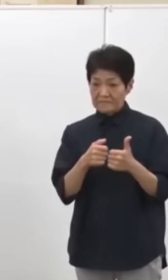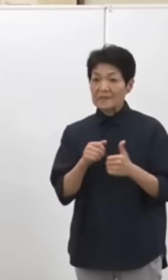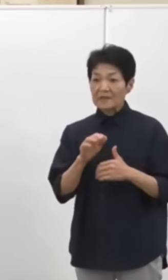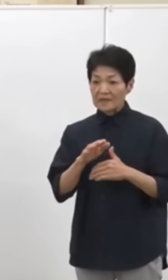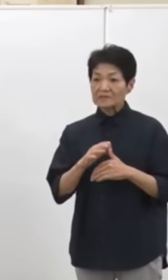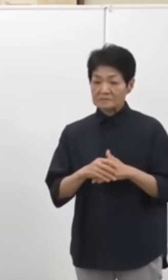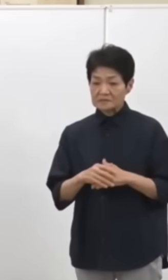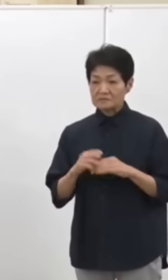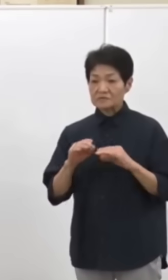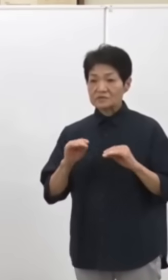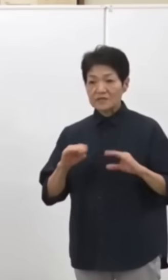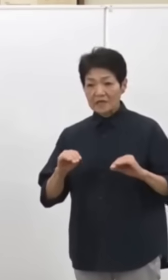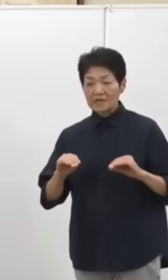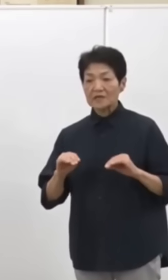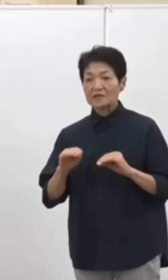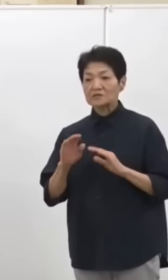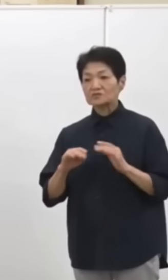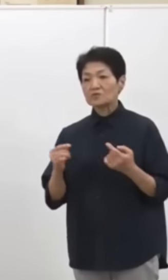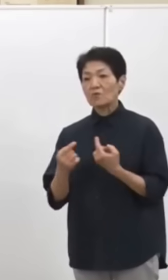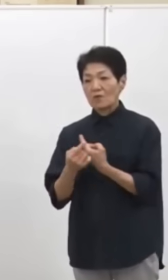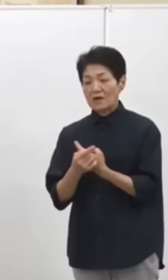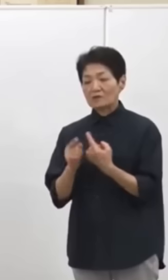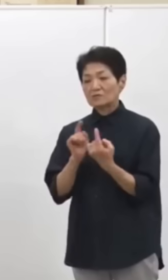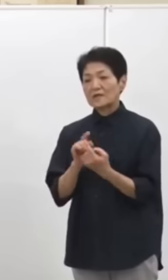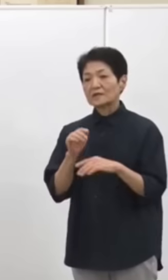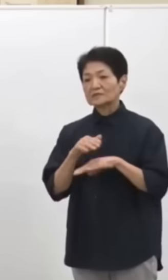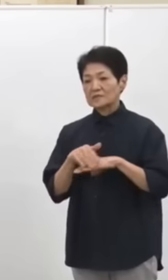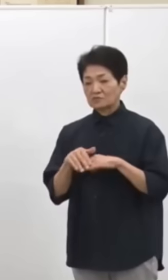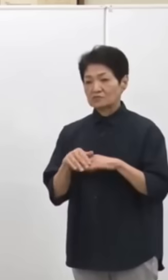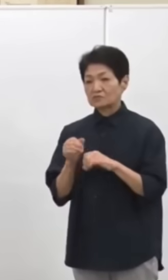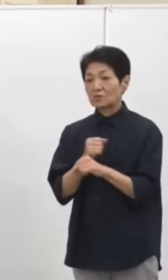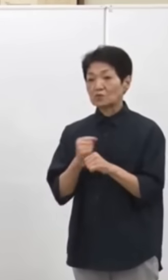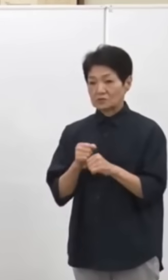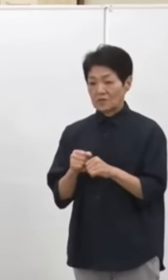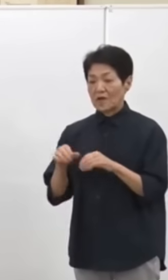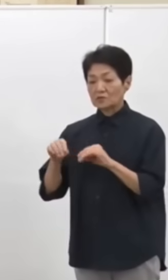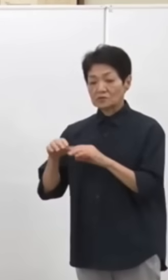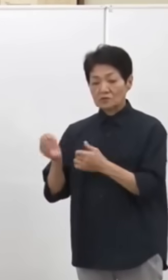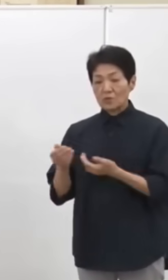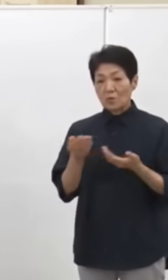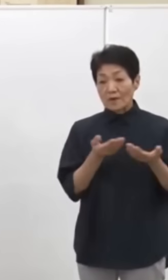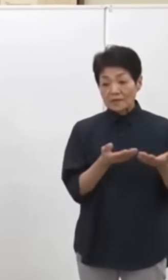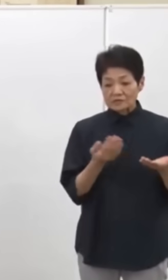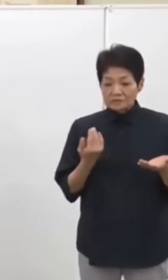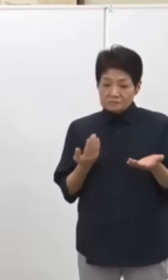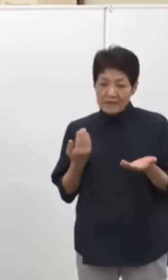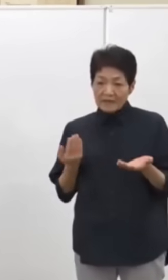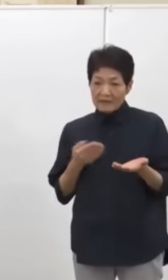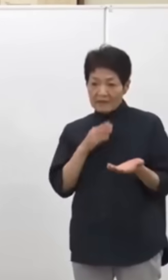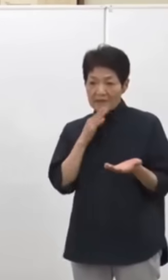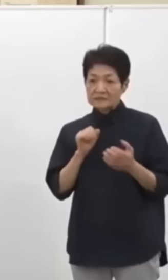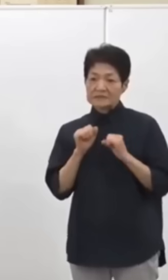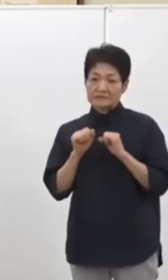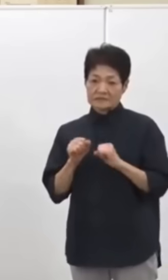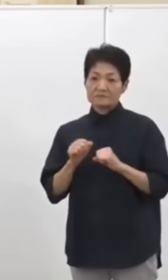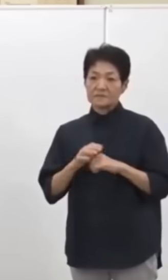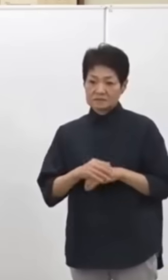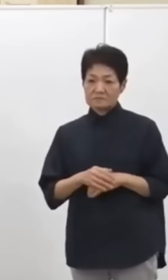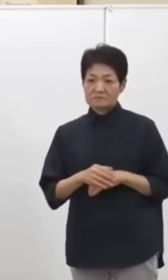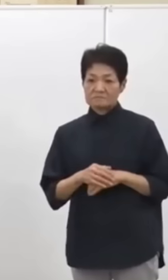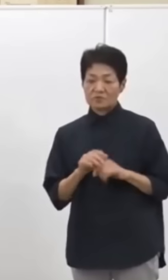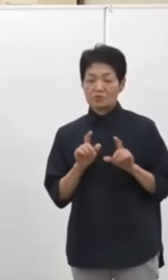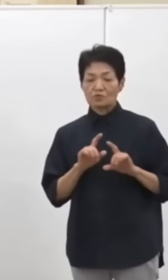策等の土地課題対策工事の一部については土地引き渡しの前から実施することとなるという、まあ、それはそう